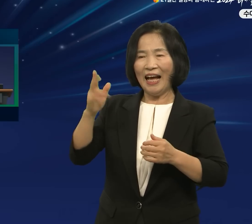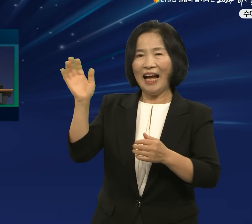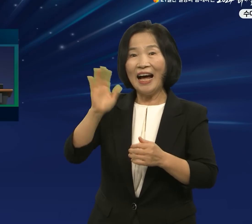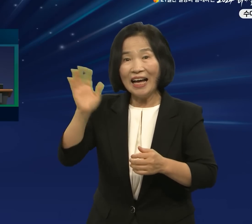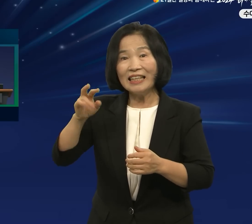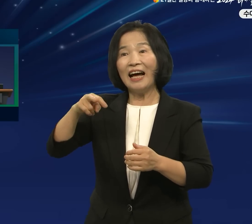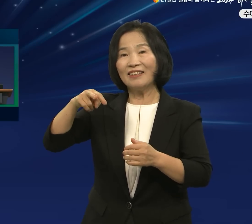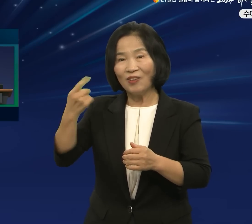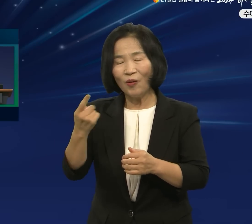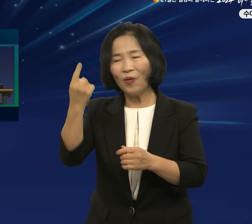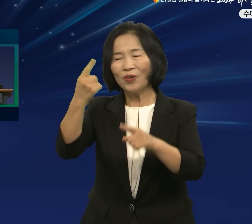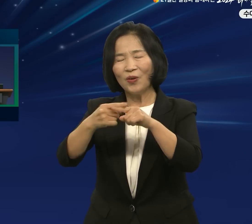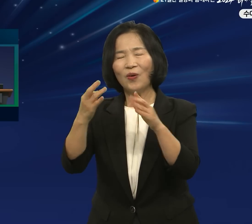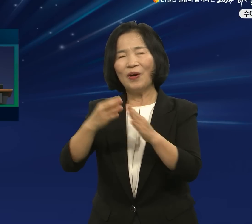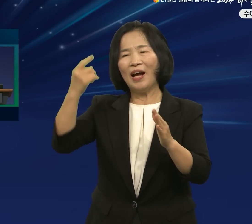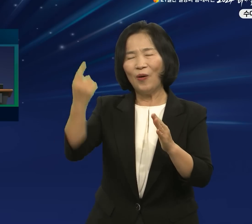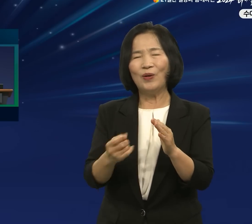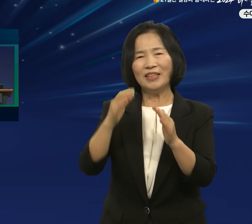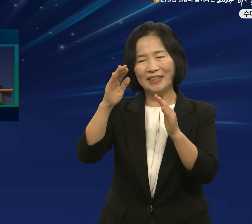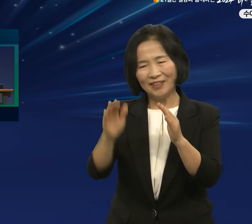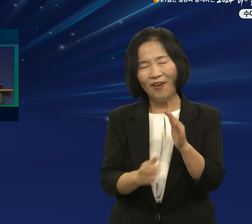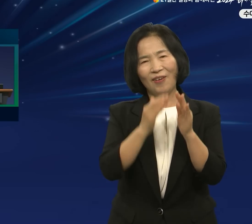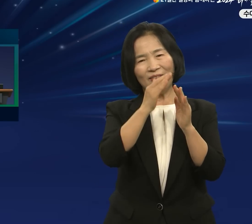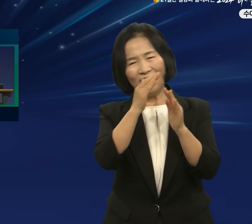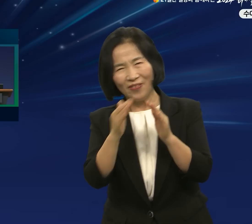오는 성도.